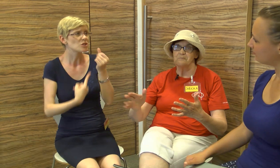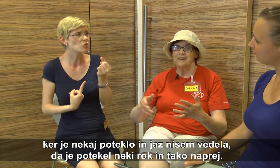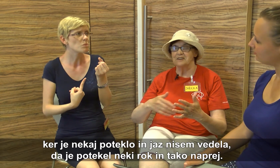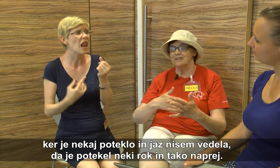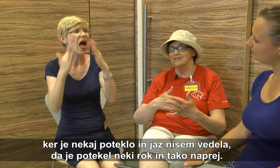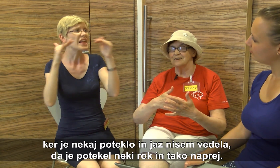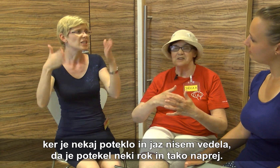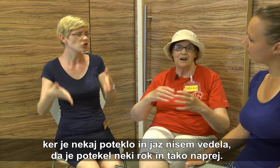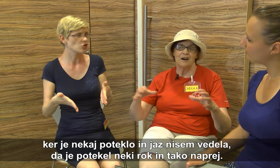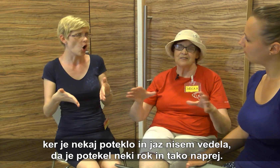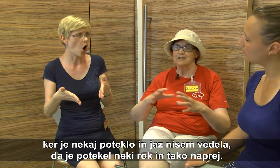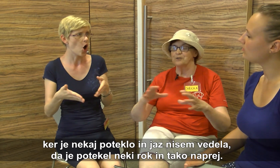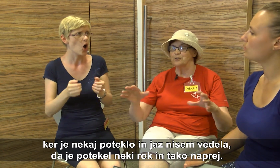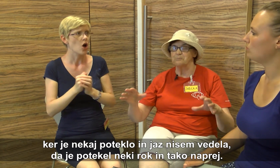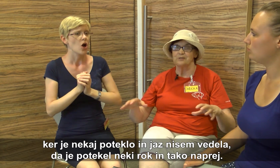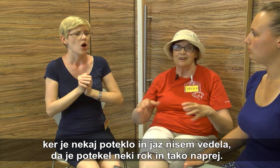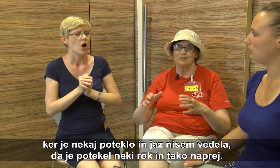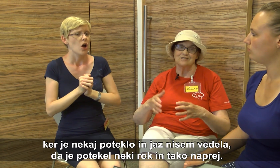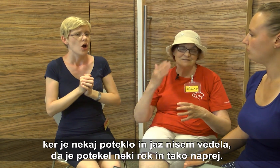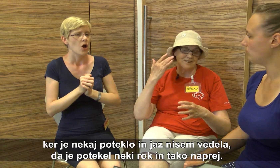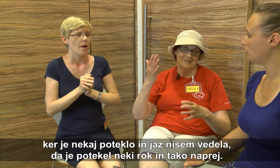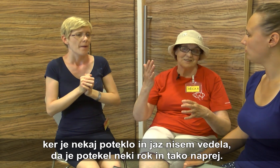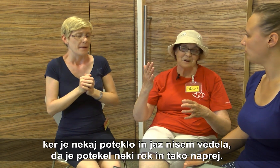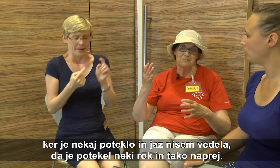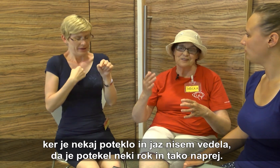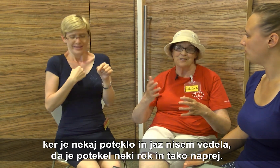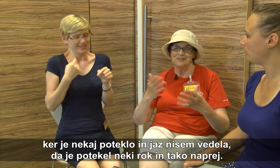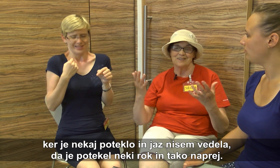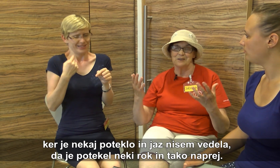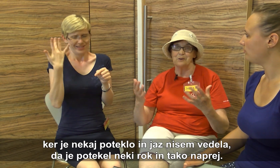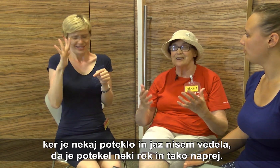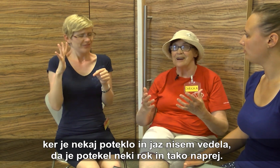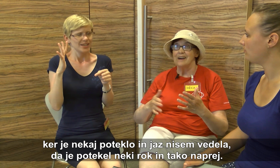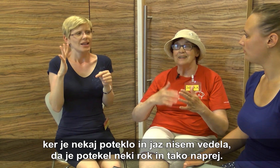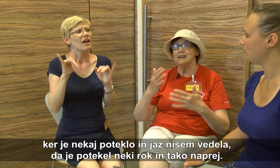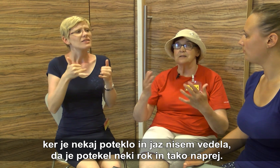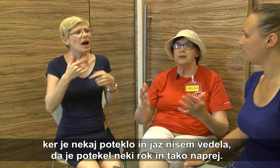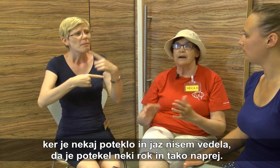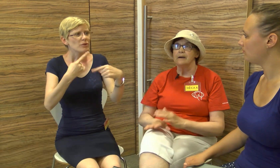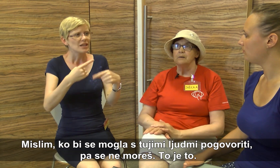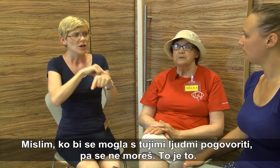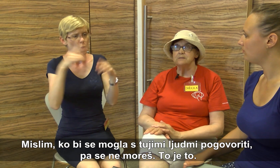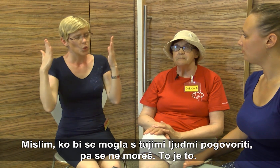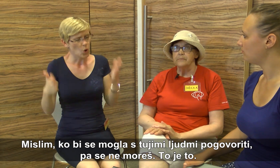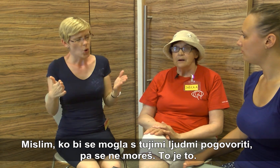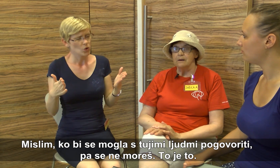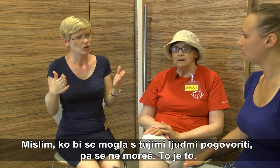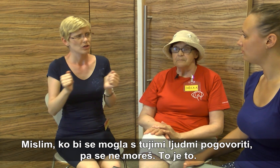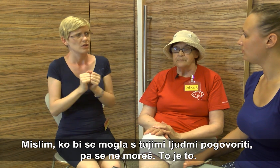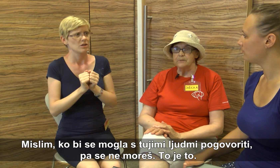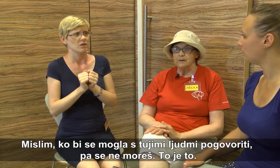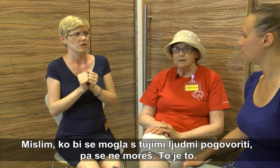hišo, ker je nekaj rok potekel, nisem vedela, da je potekel nekaj rok in tak naprej. Mislim,